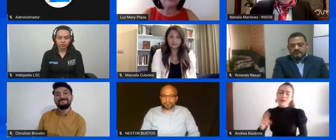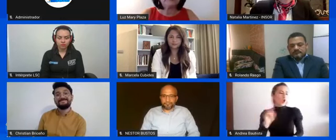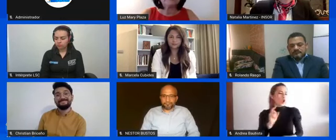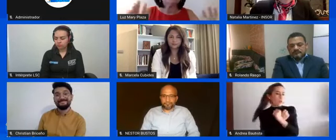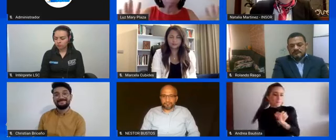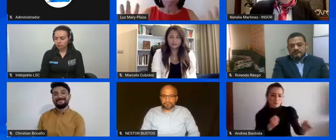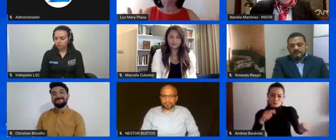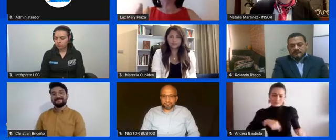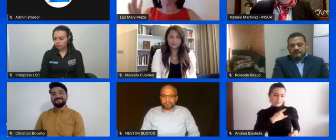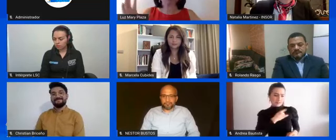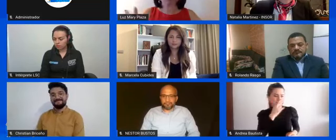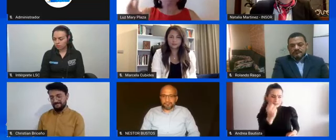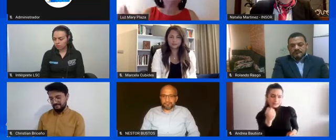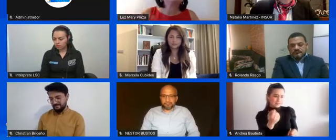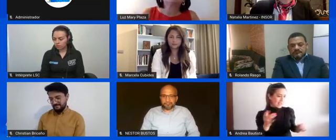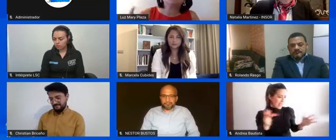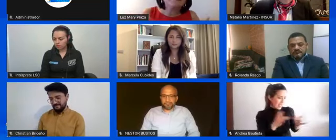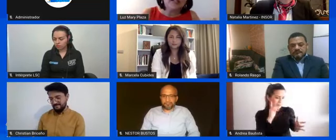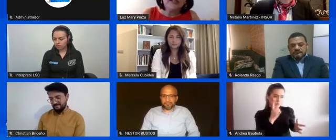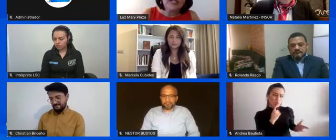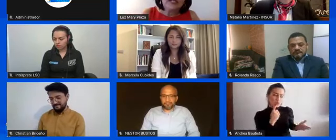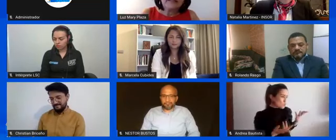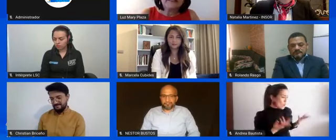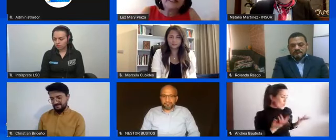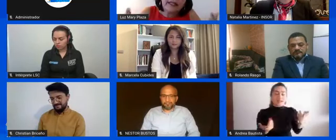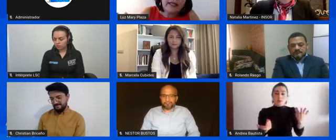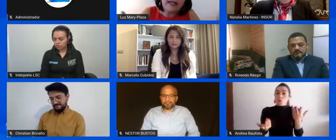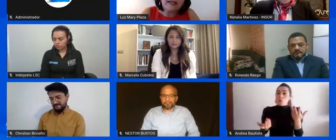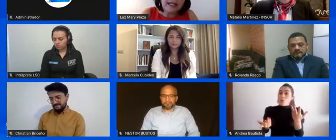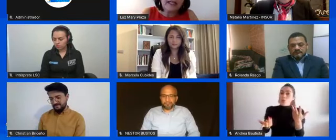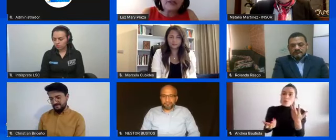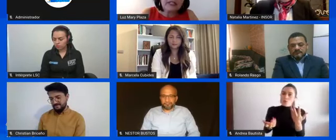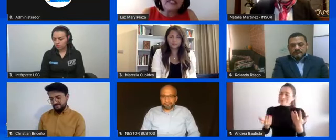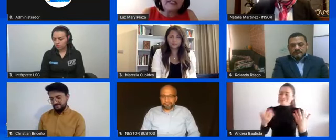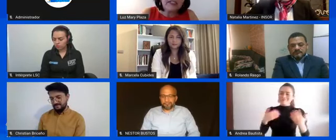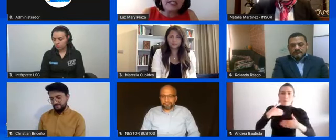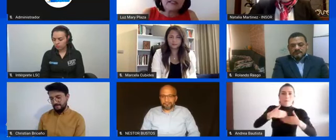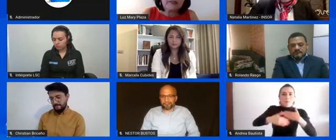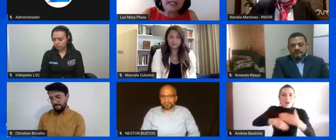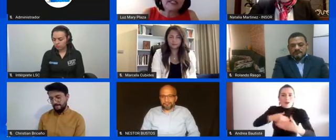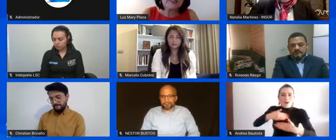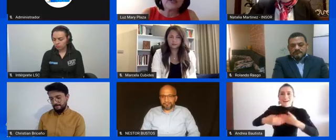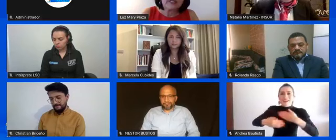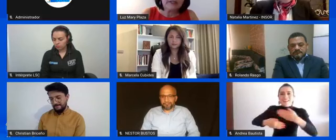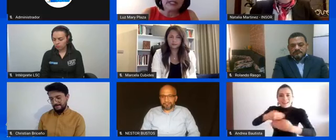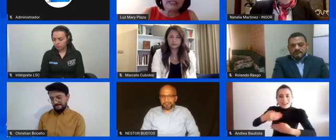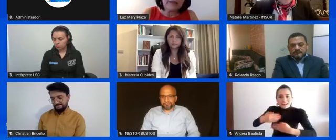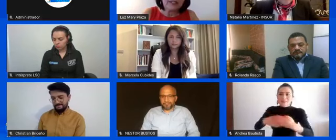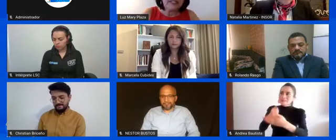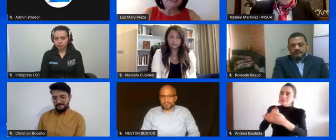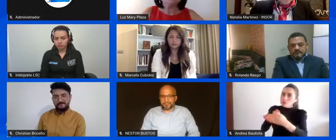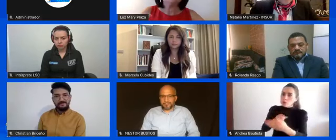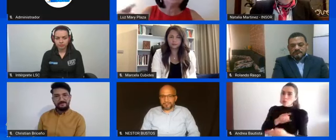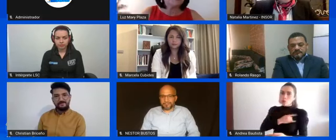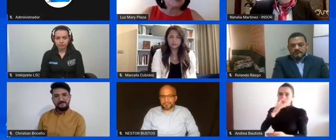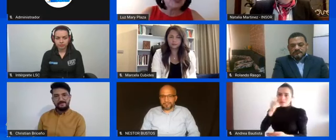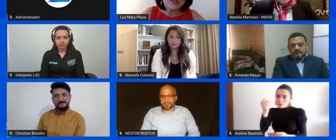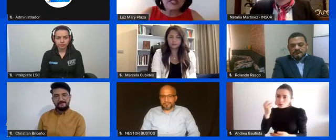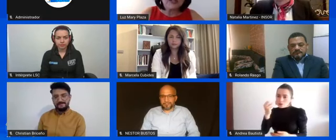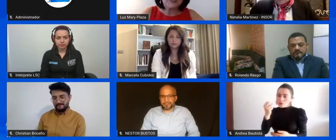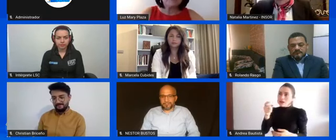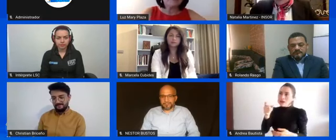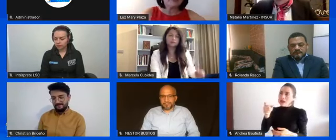puede entrar. Entonces fue todo un proceso que en la Universidad Nacional aceptaran que Giovanni tuviera intérprete, luego